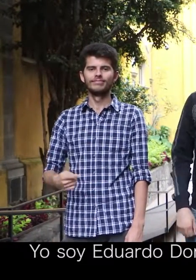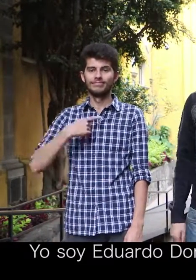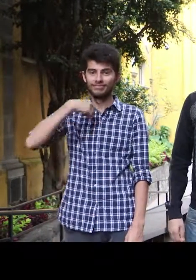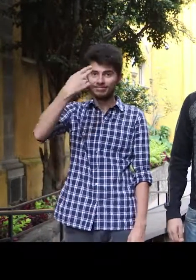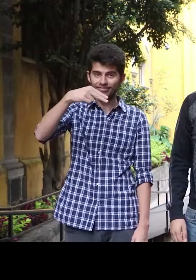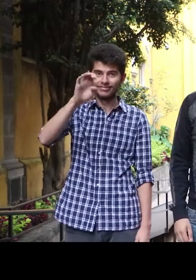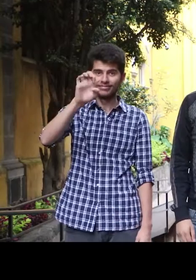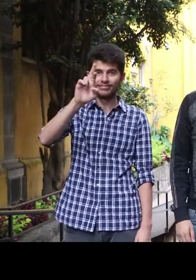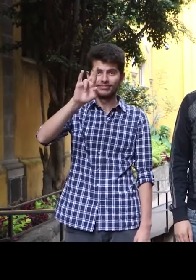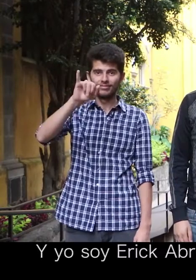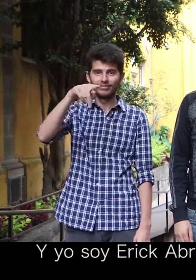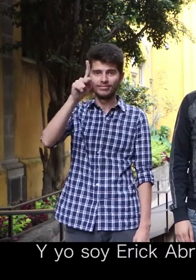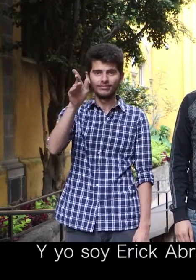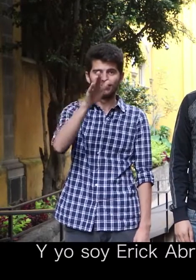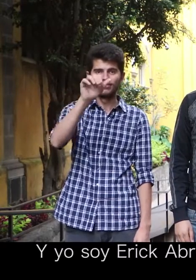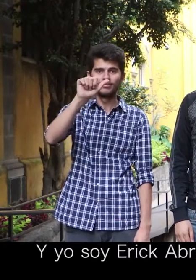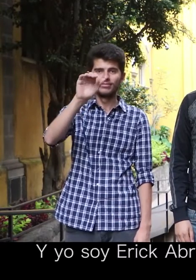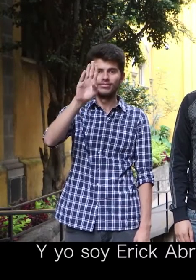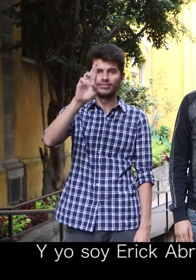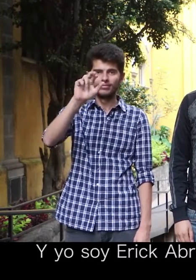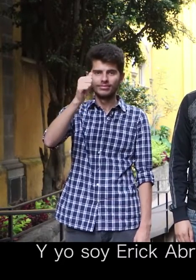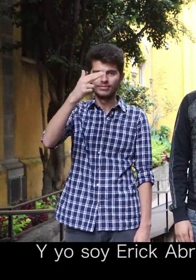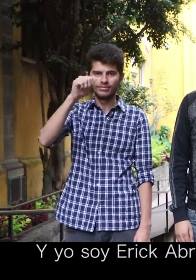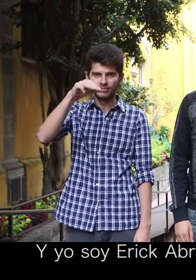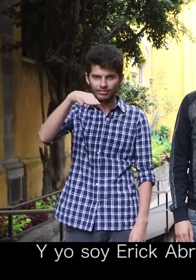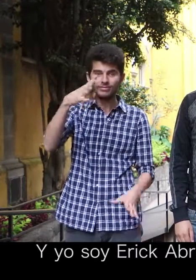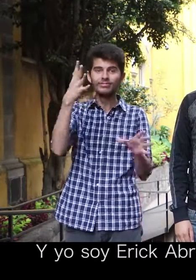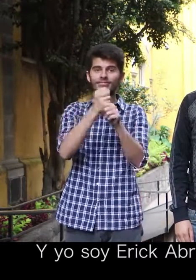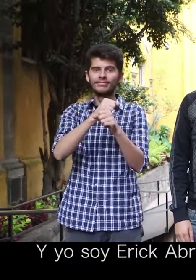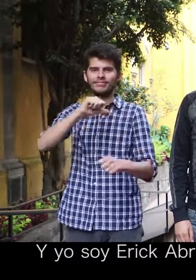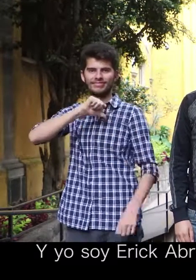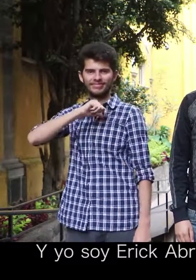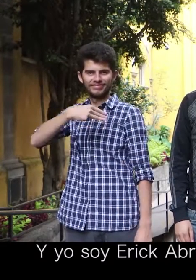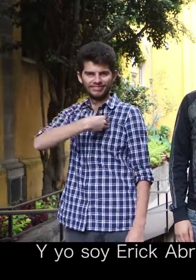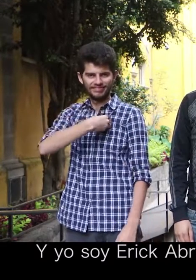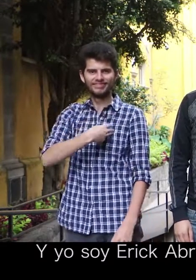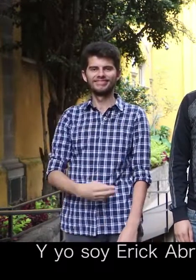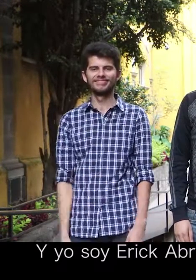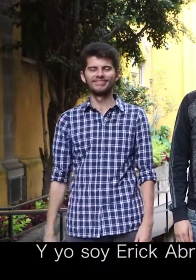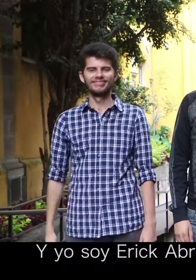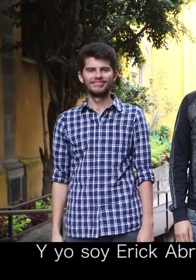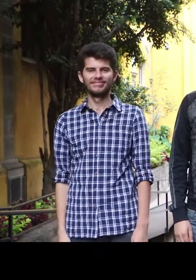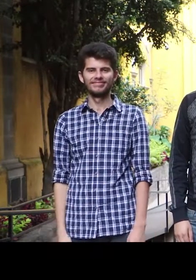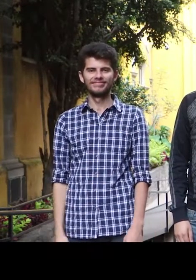seña y yo soy Erick Abraham Zúñiga y esta es mi seña.